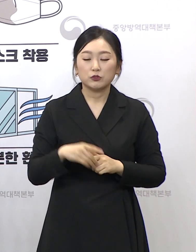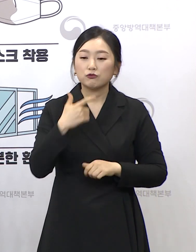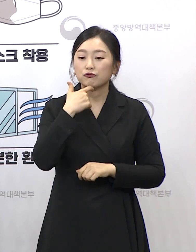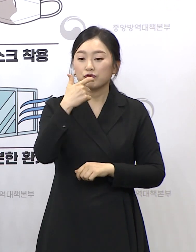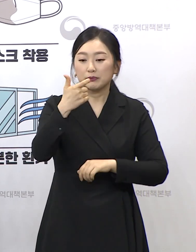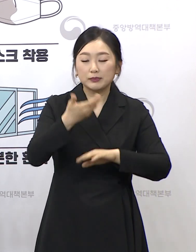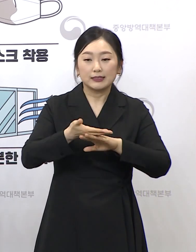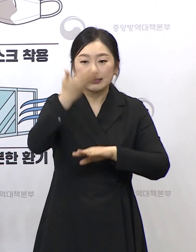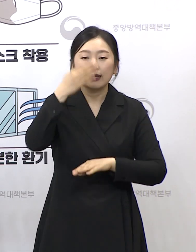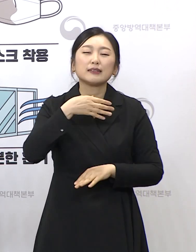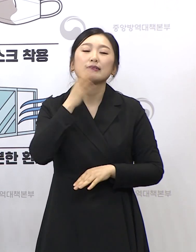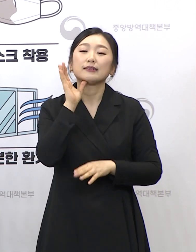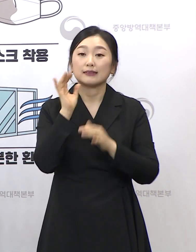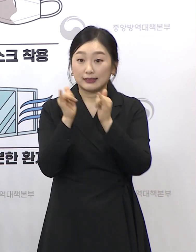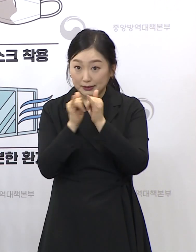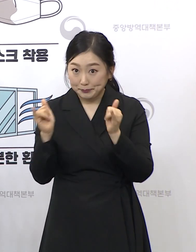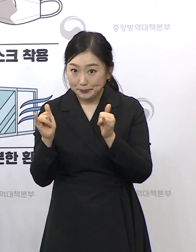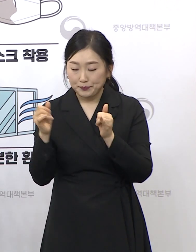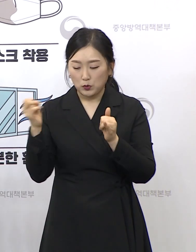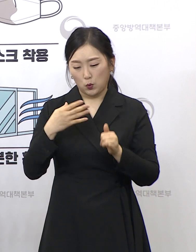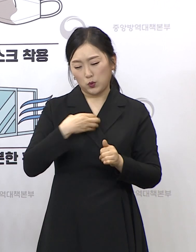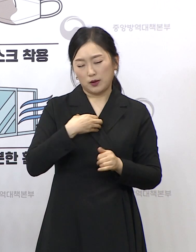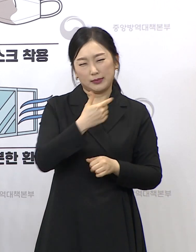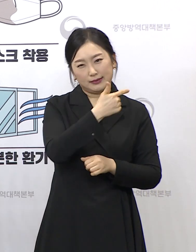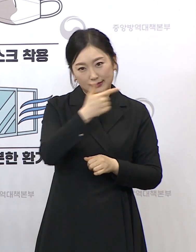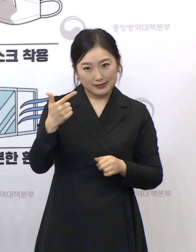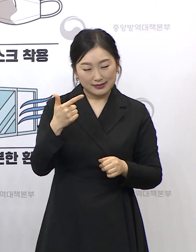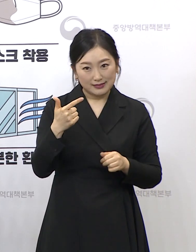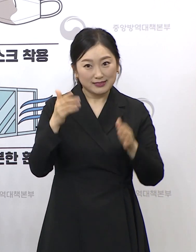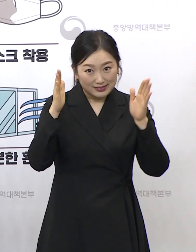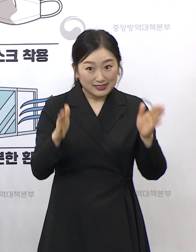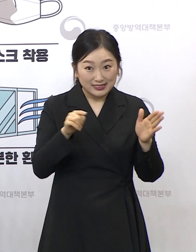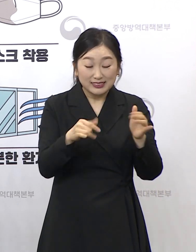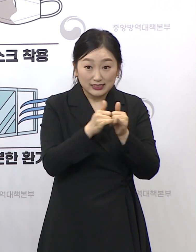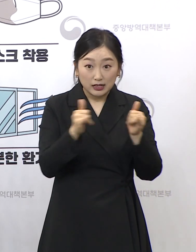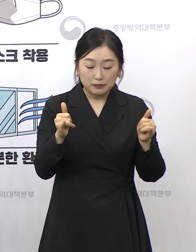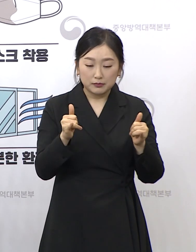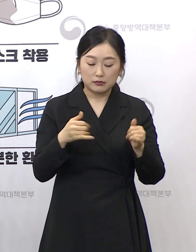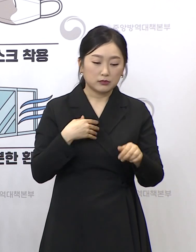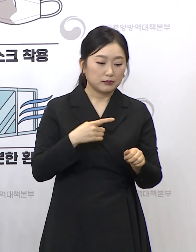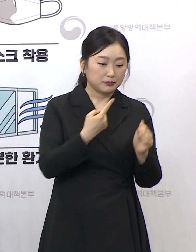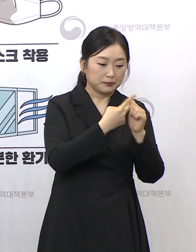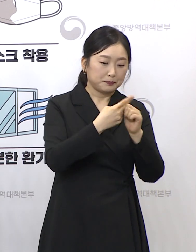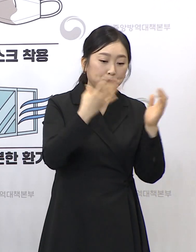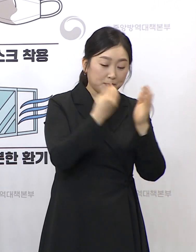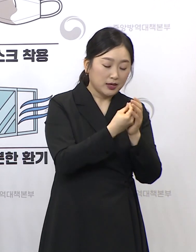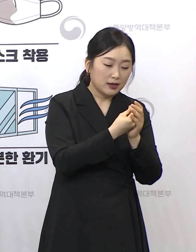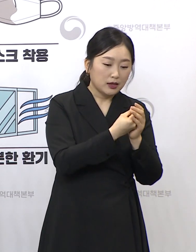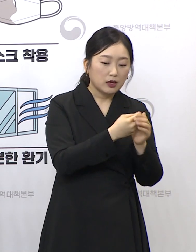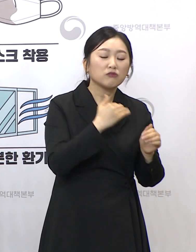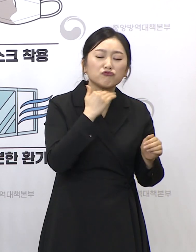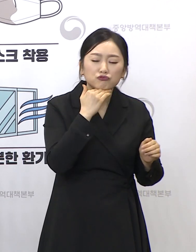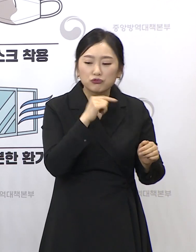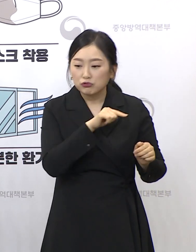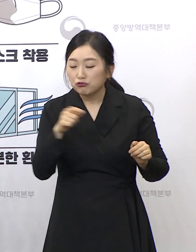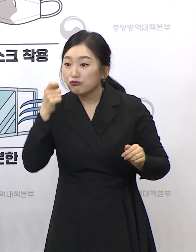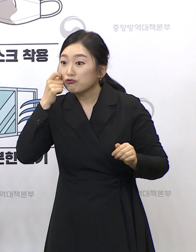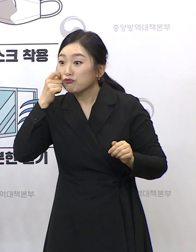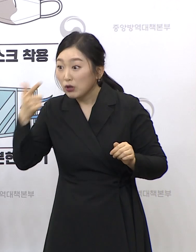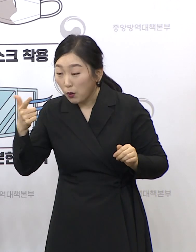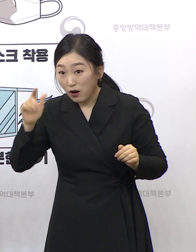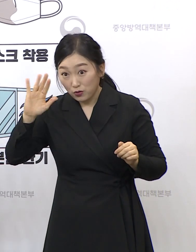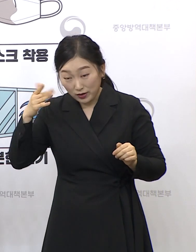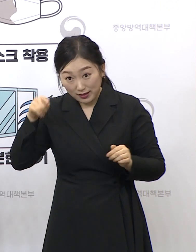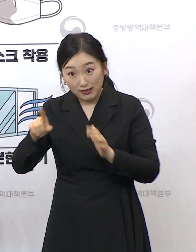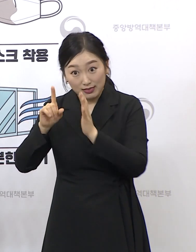60세 이상의 고령층과 그 고위험군은 접종 완료 6개월이 도래하는 분들부터 사전 예약을 진행